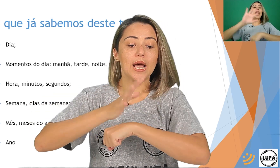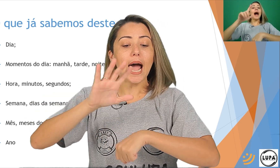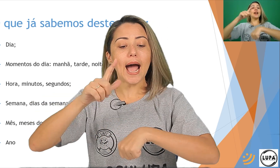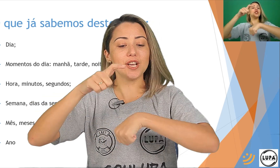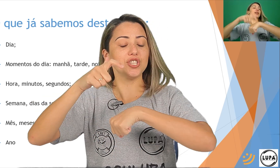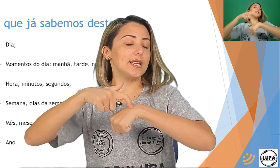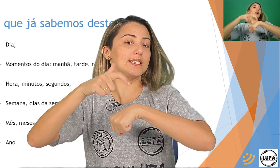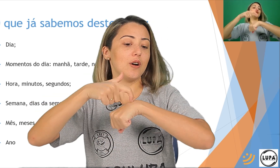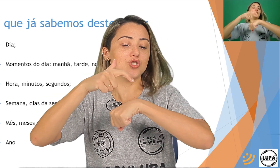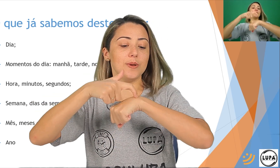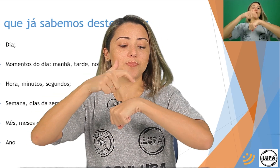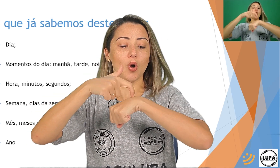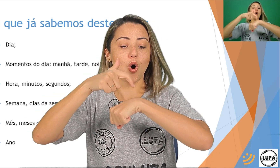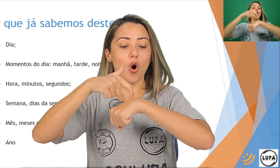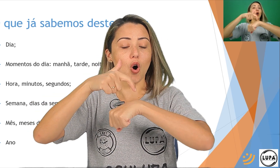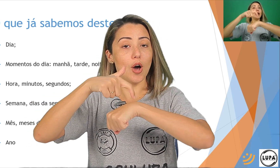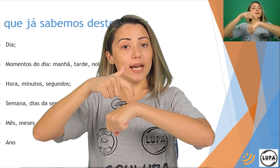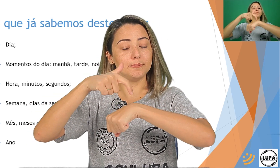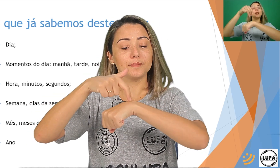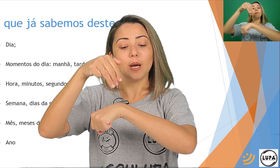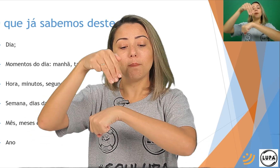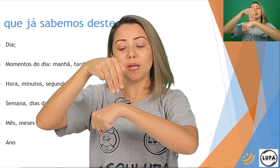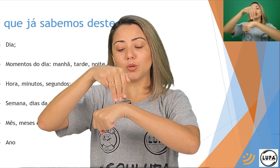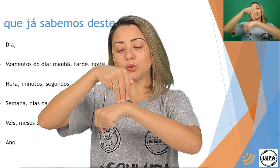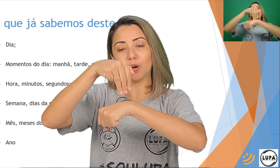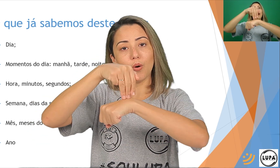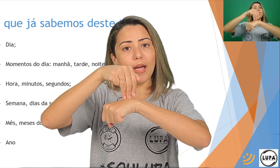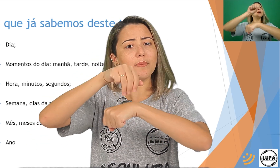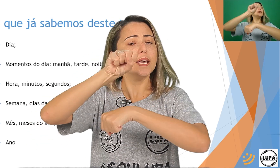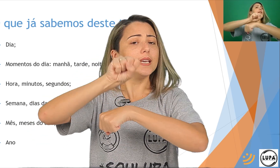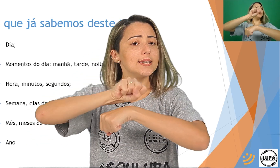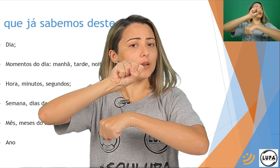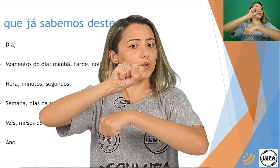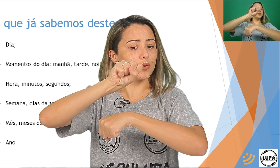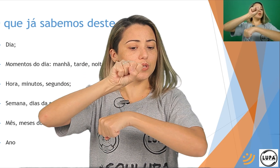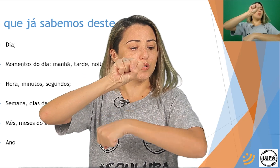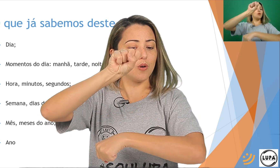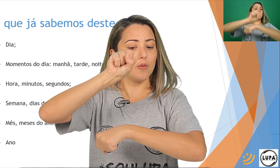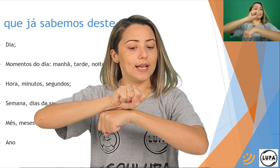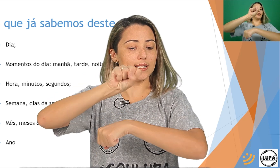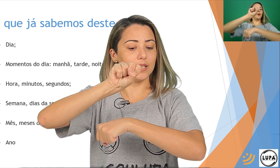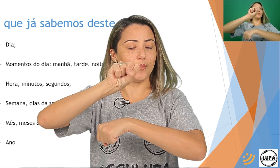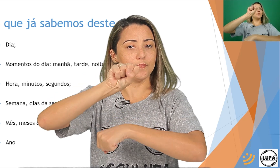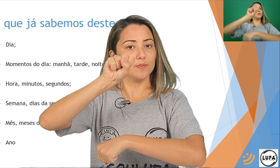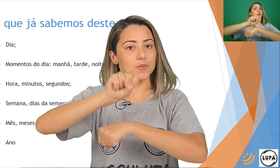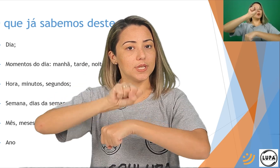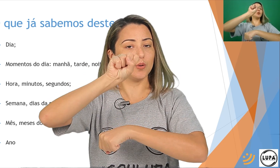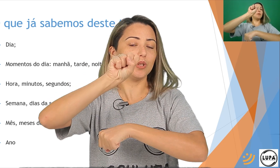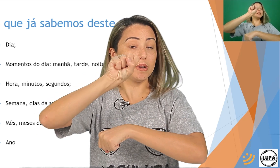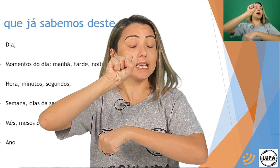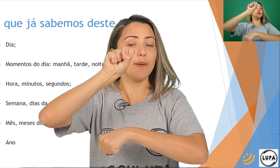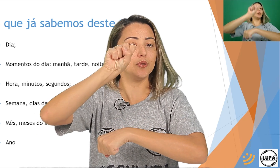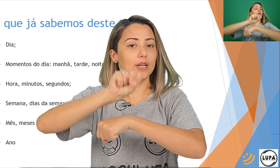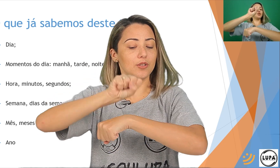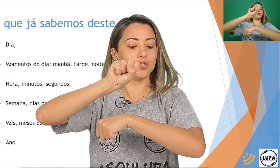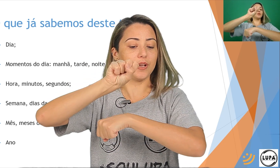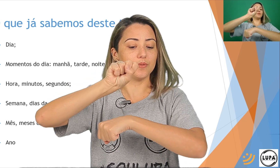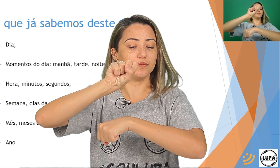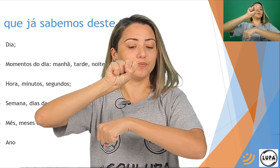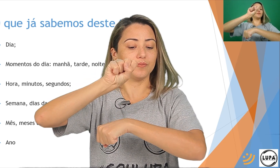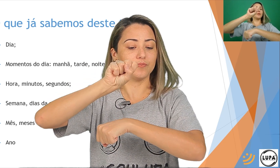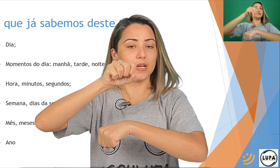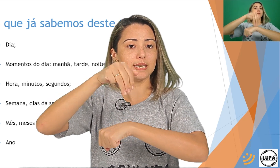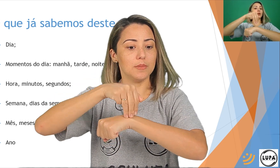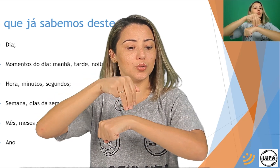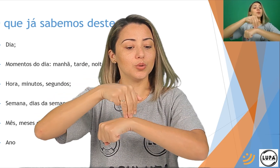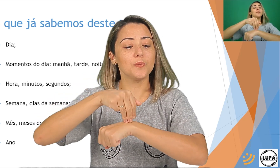fazer. Aí a gente tem sinal de hora, minuto é com M e segundos com S aqui, ó. Segundo é mais rápido, né? Então a gente faz